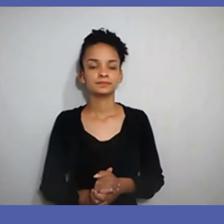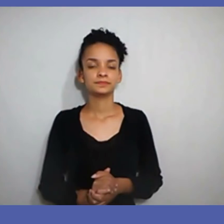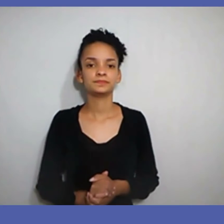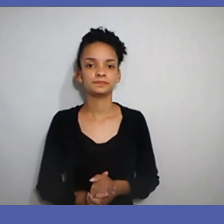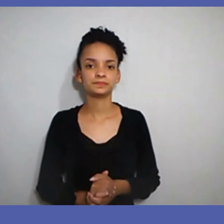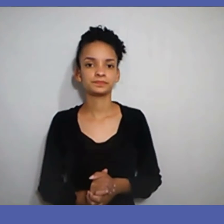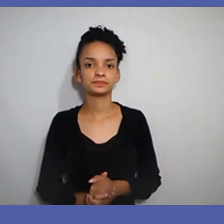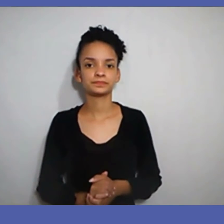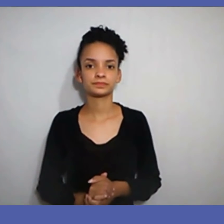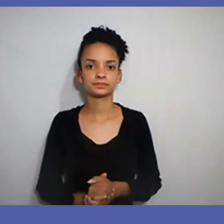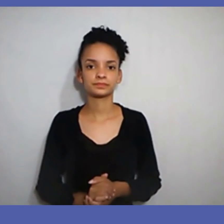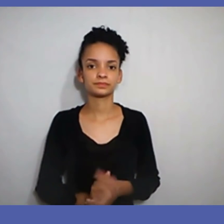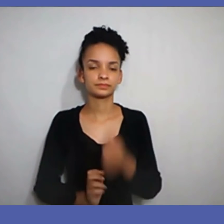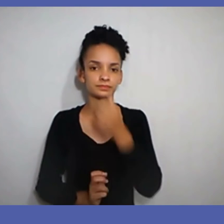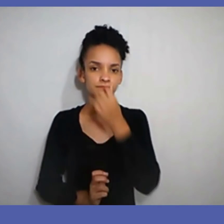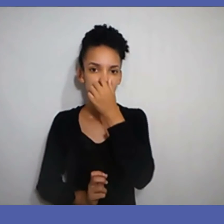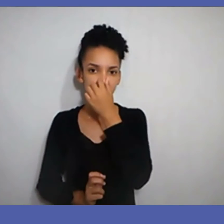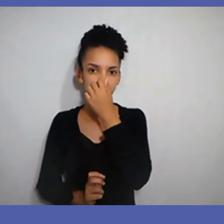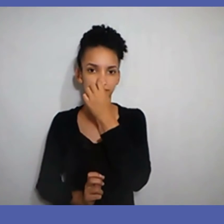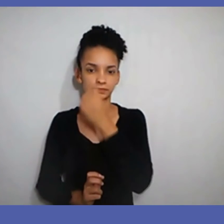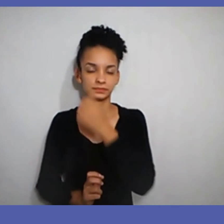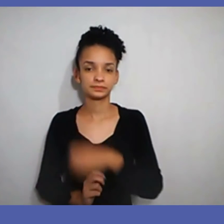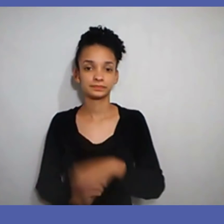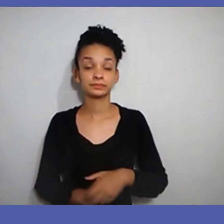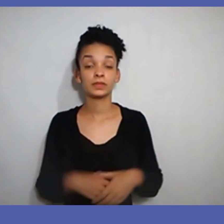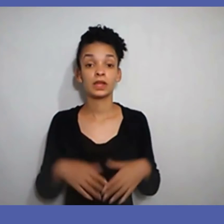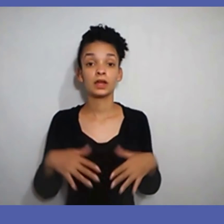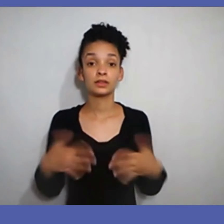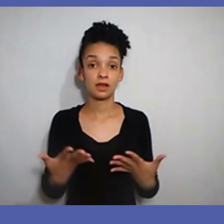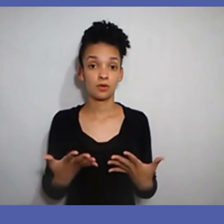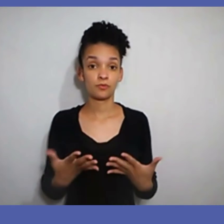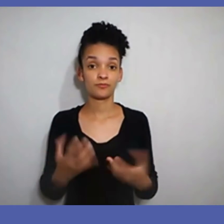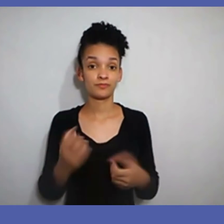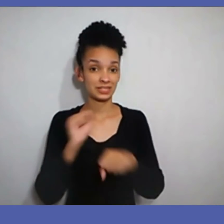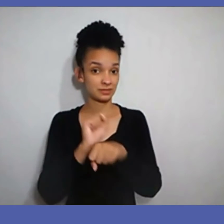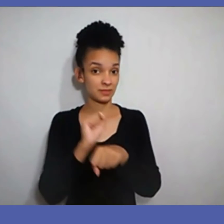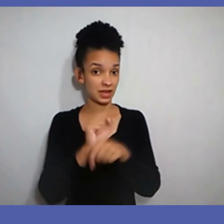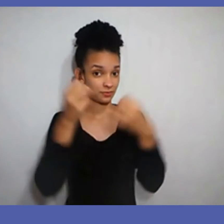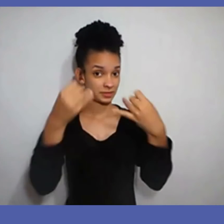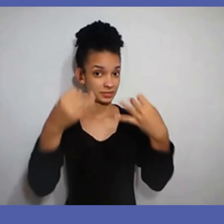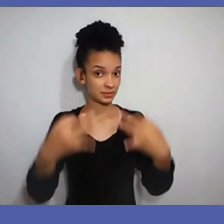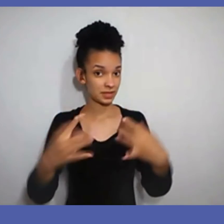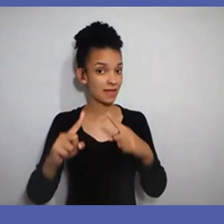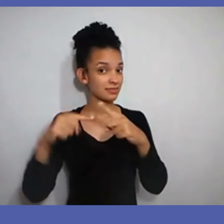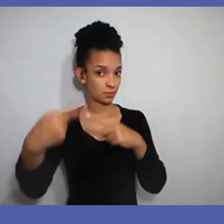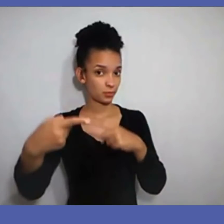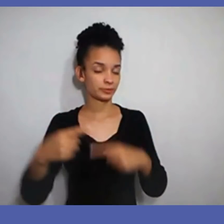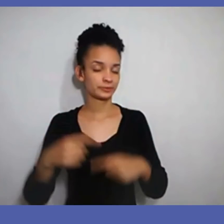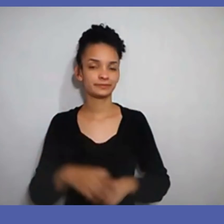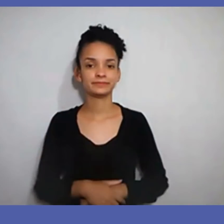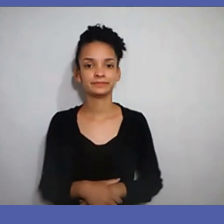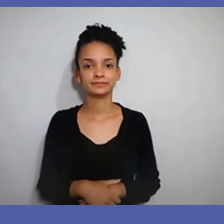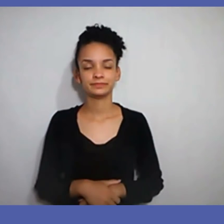25, tá bom? Então, aguarde que tem as próximas mensagens. Então